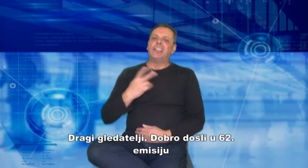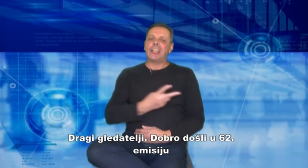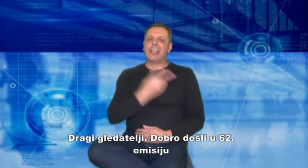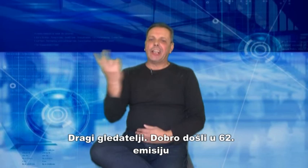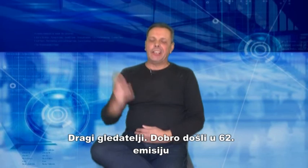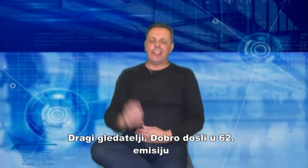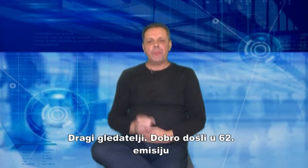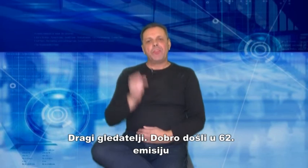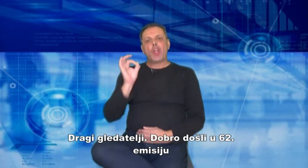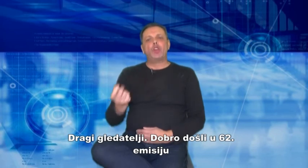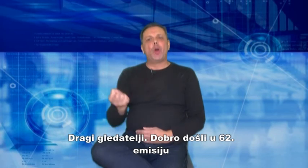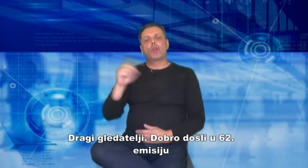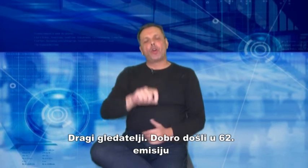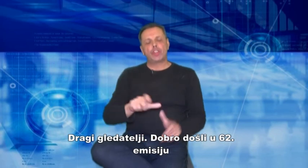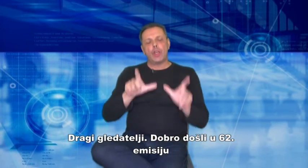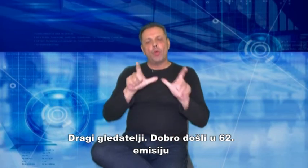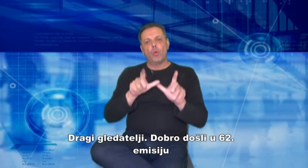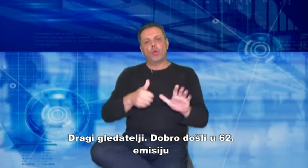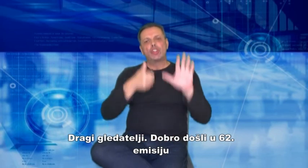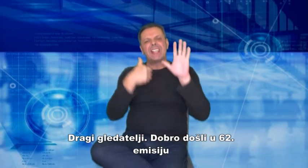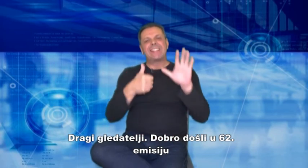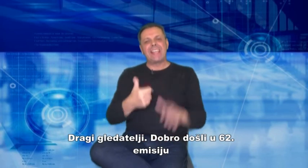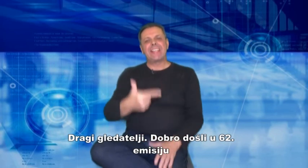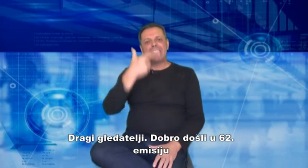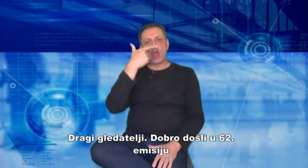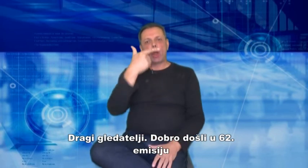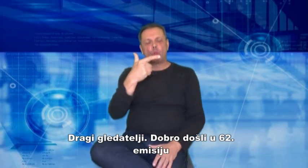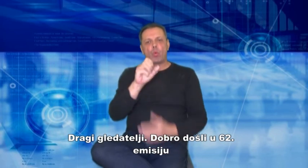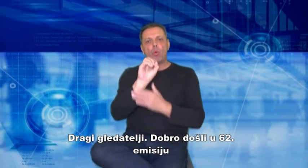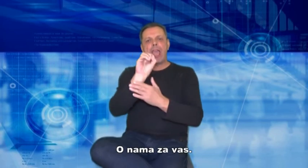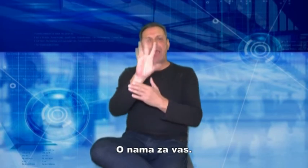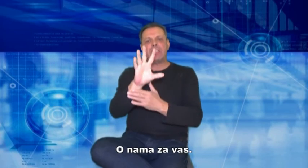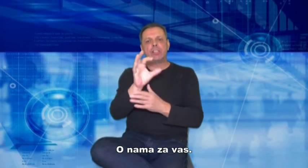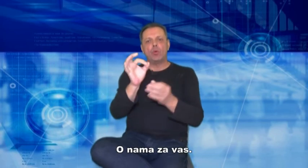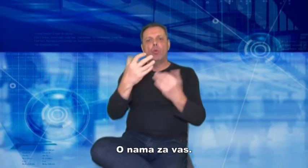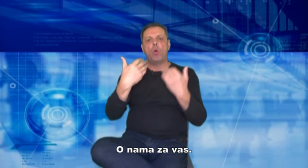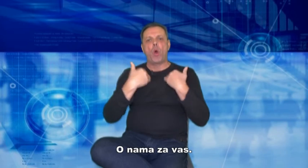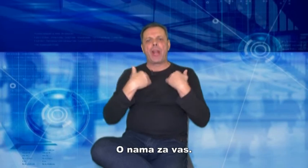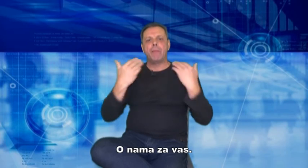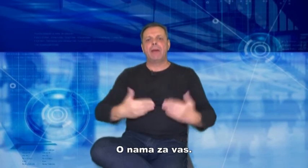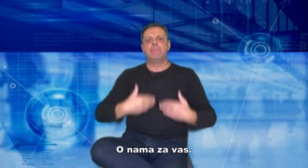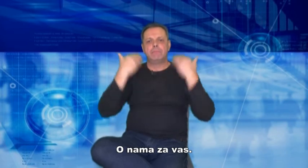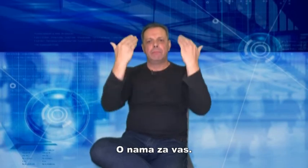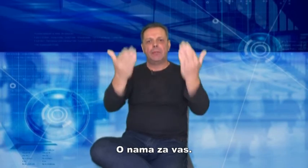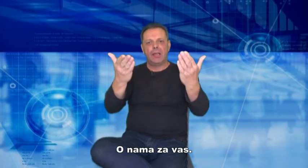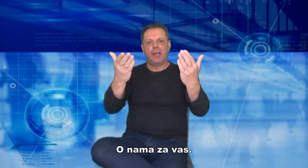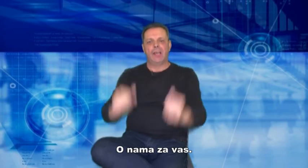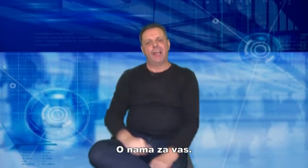Dragi gledatelji, dobrodošli u 62. emisiju O nama